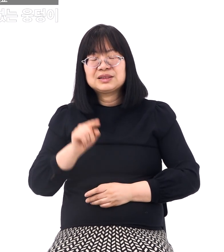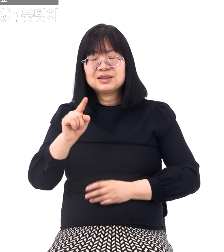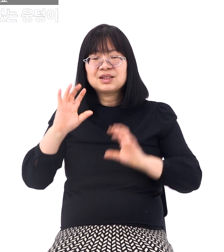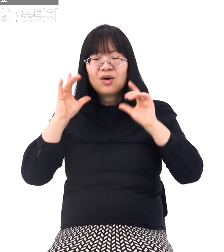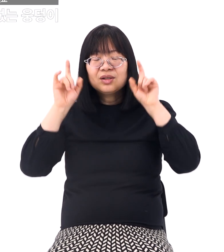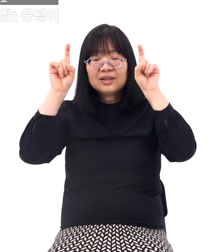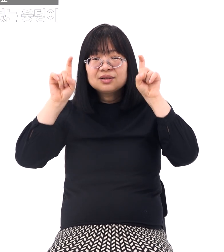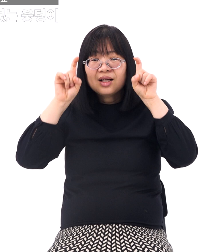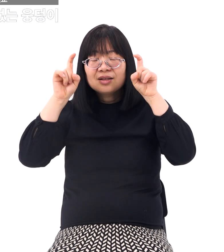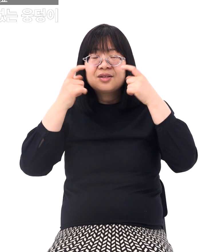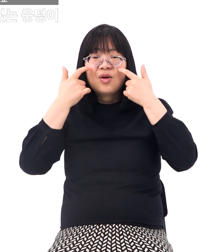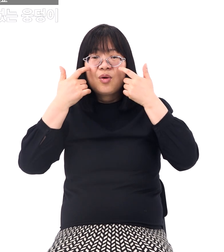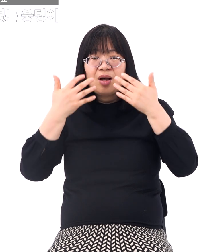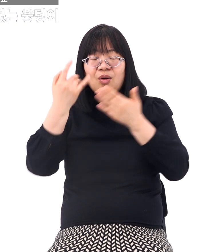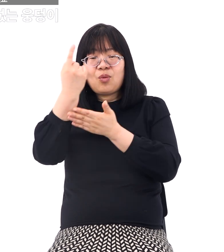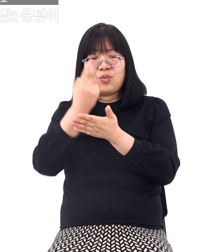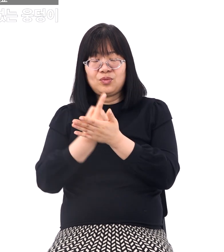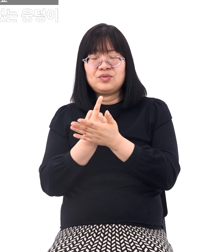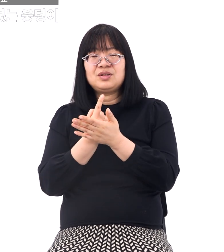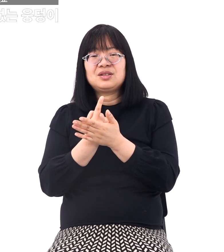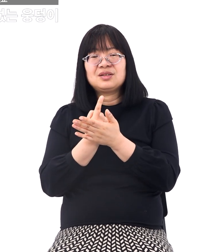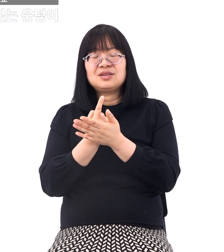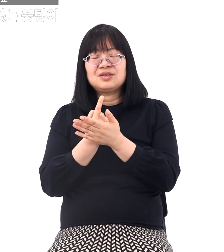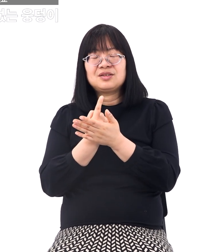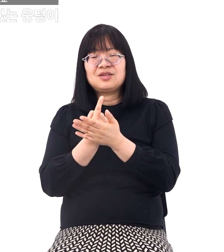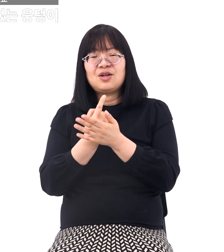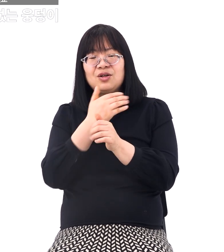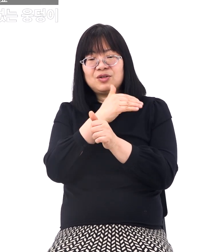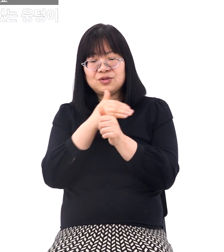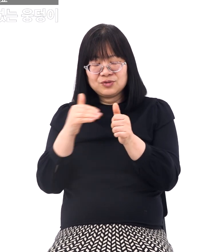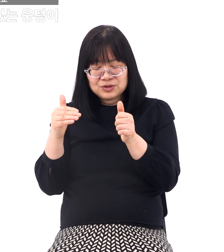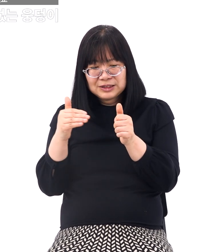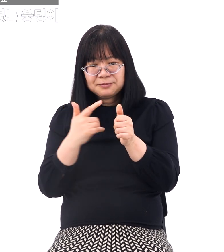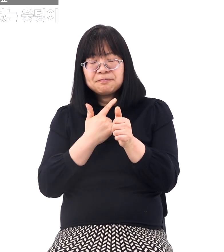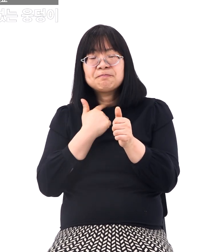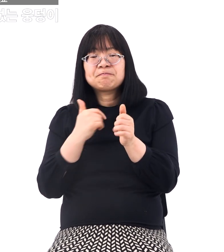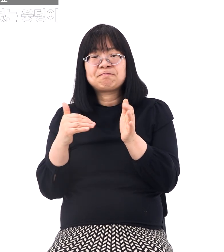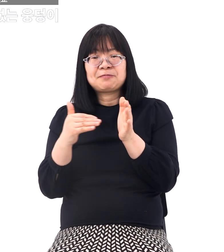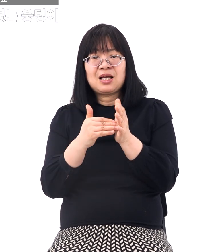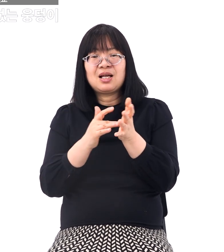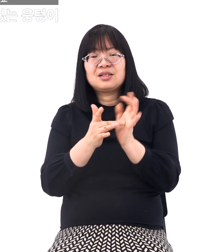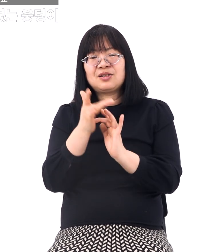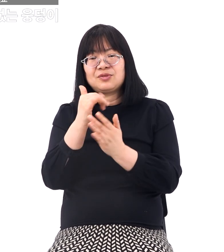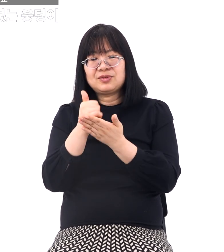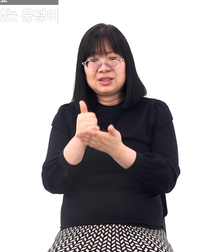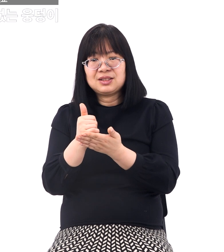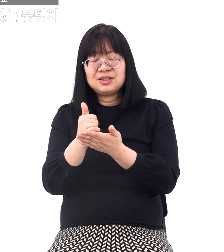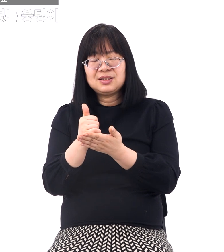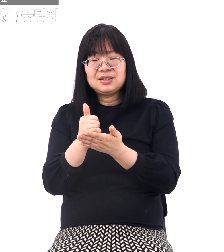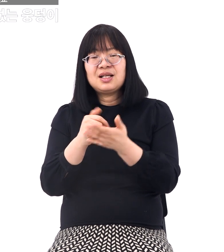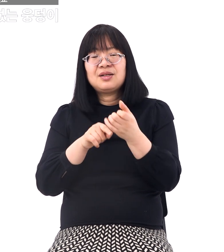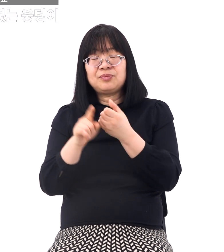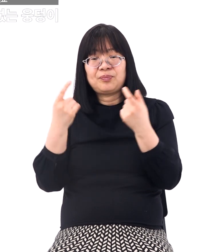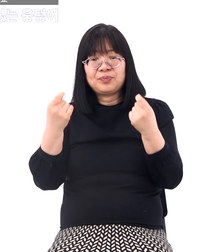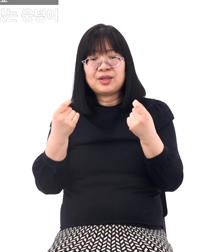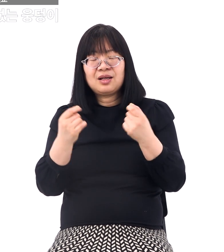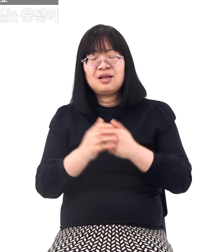양은 정확히 오셔서 죽임을 당한 예수 그리스도입니다. 그러니까 이런